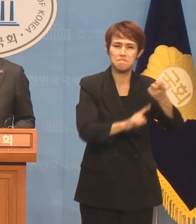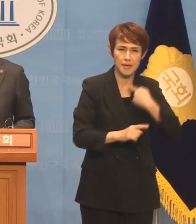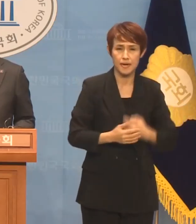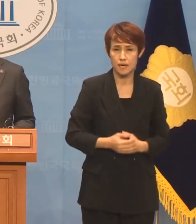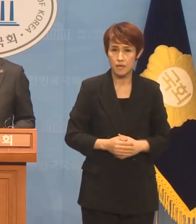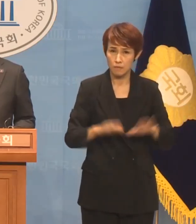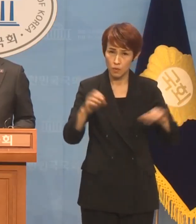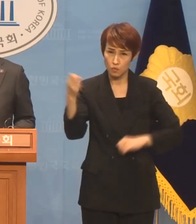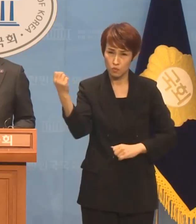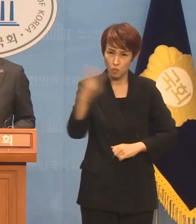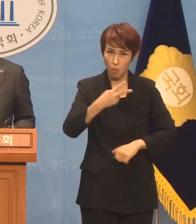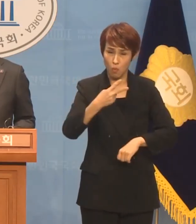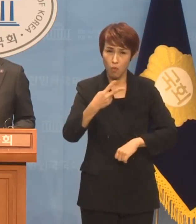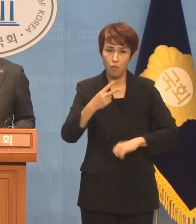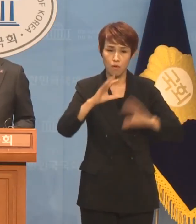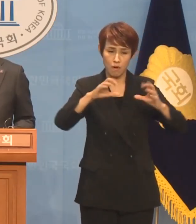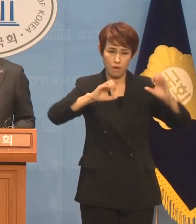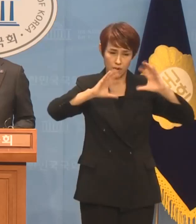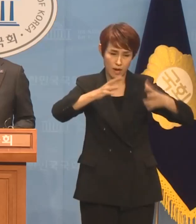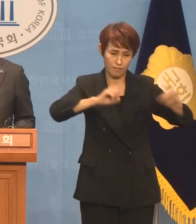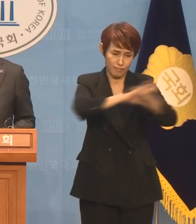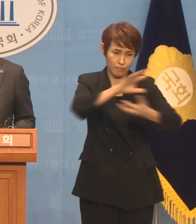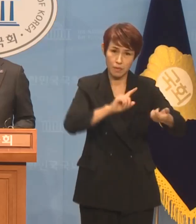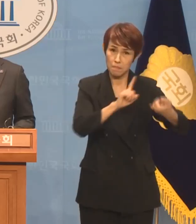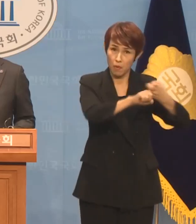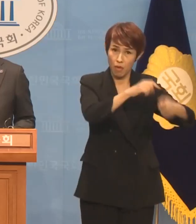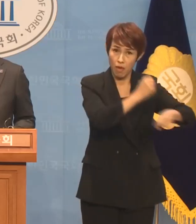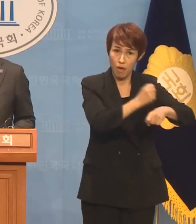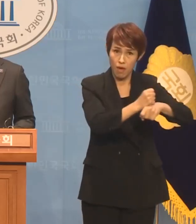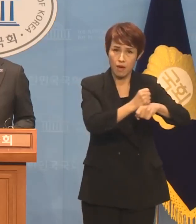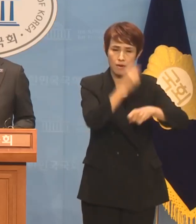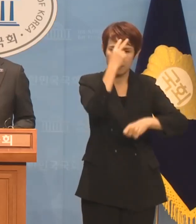편에 선다면 결코 용납할 수 없습니다.